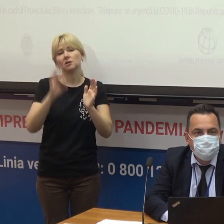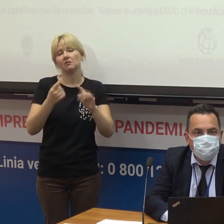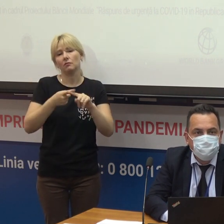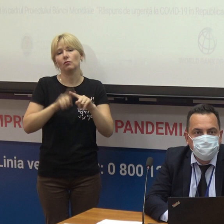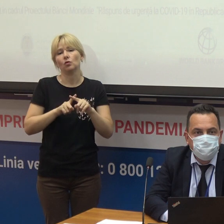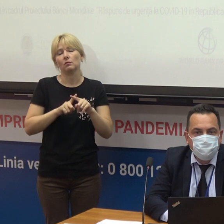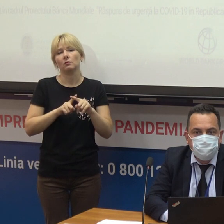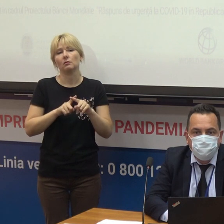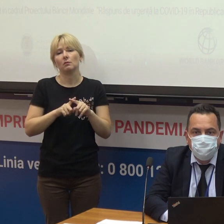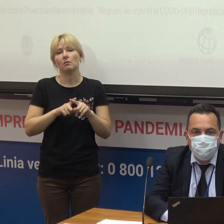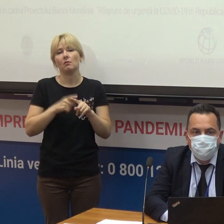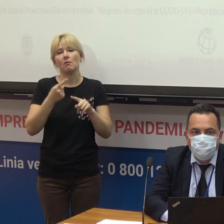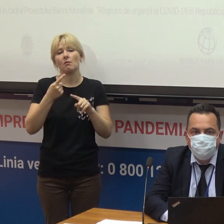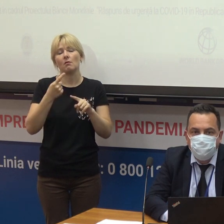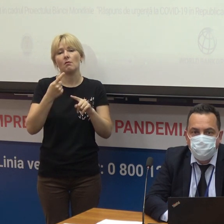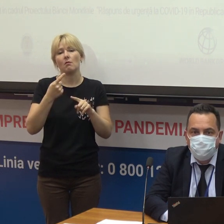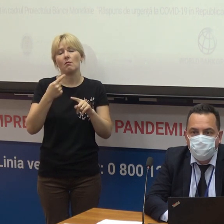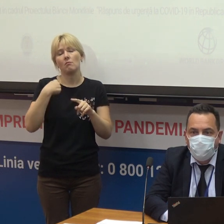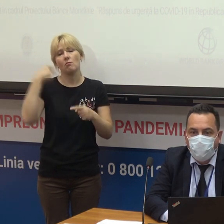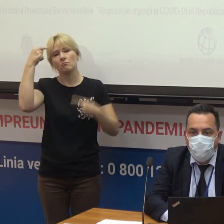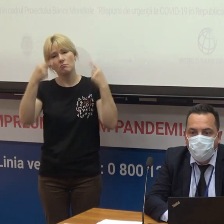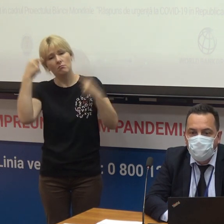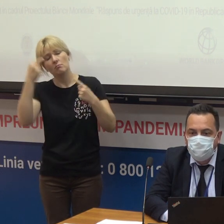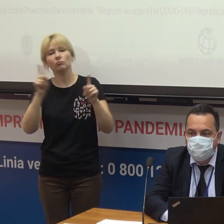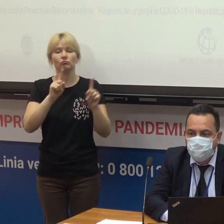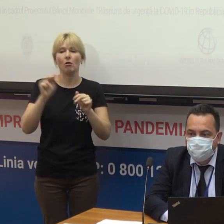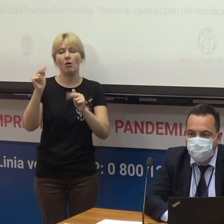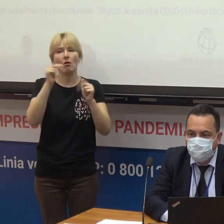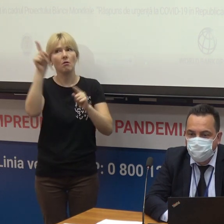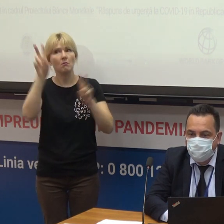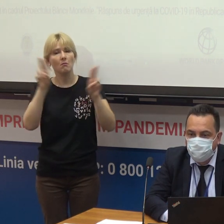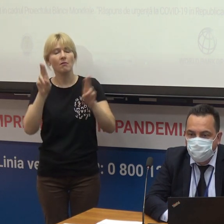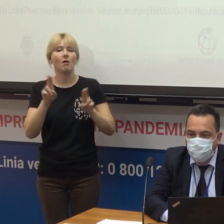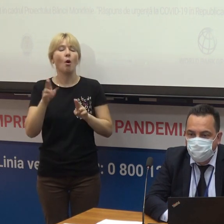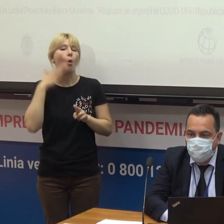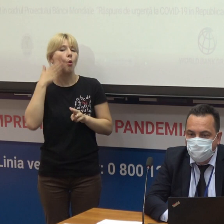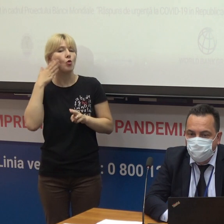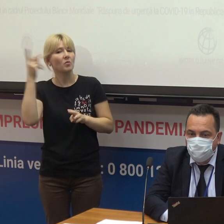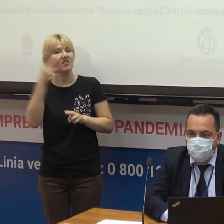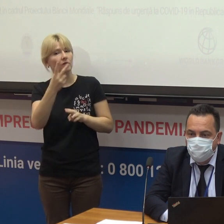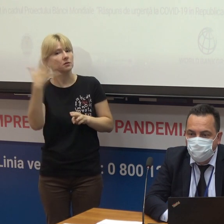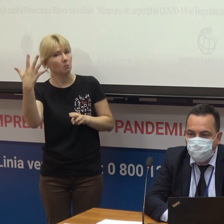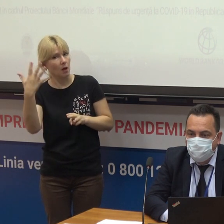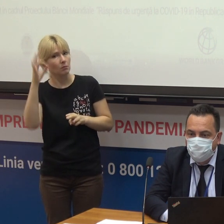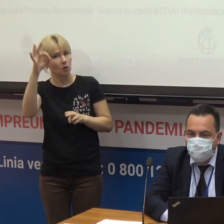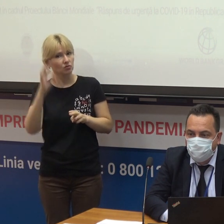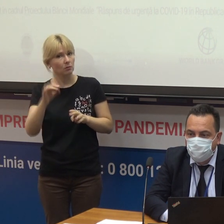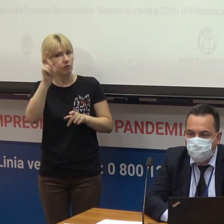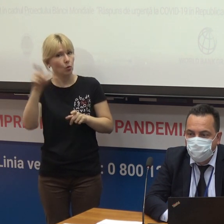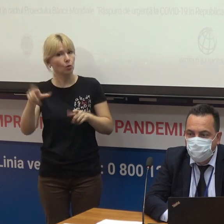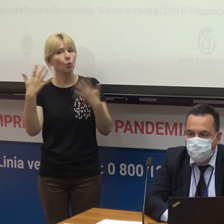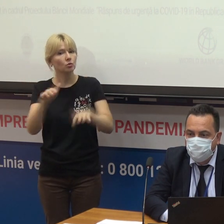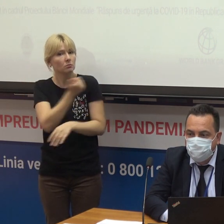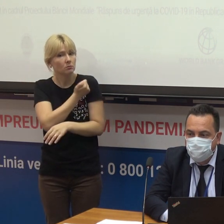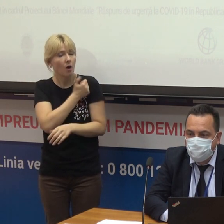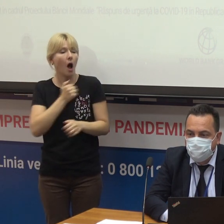fiind și obiectivul nostru. În România, la moment, rata de acoperire este de 25%, iar țările